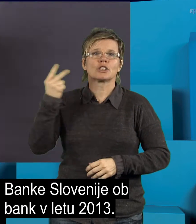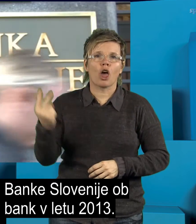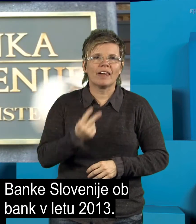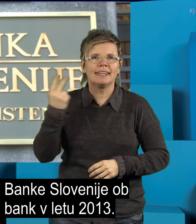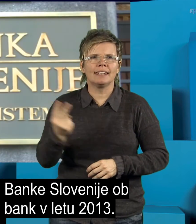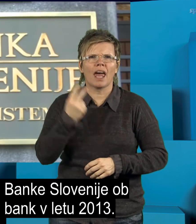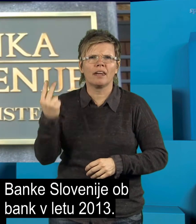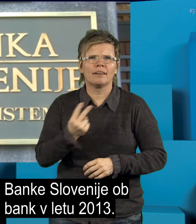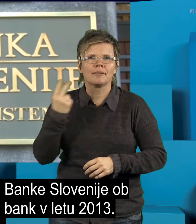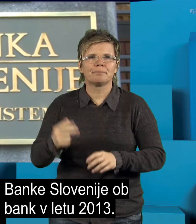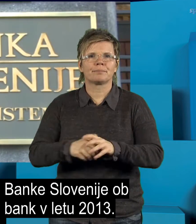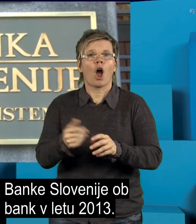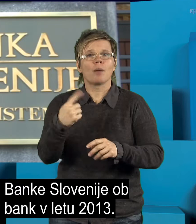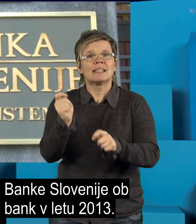letu 2013.